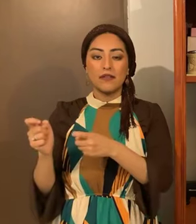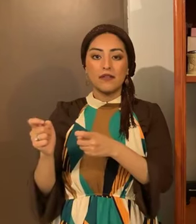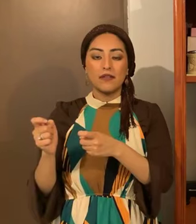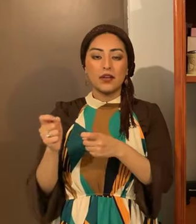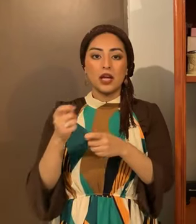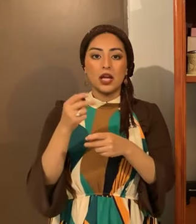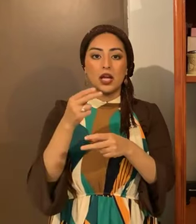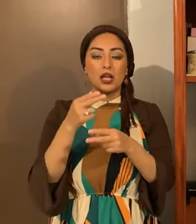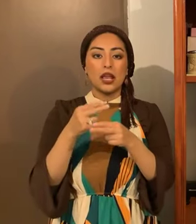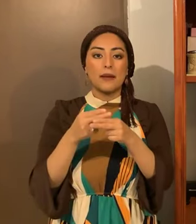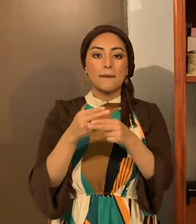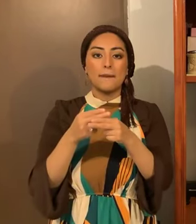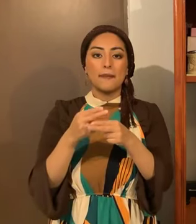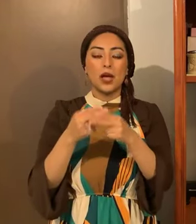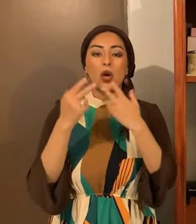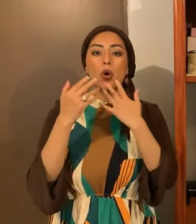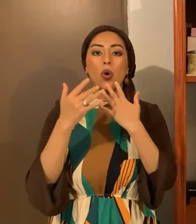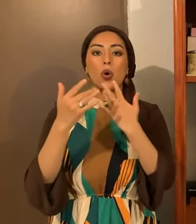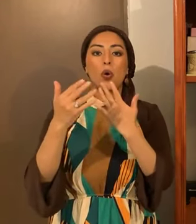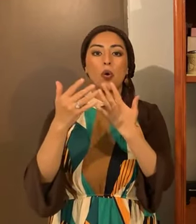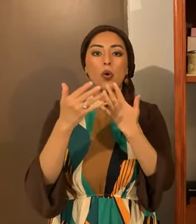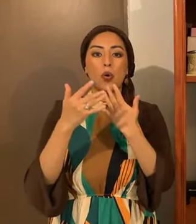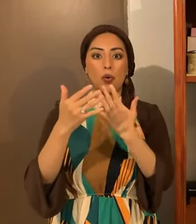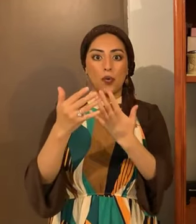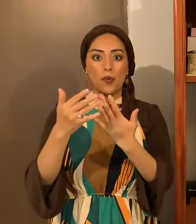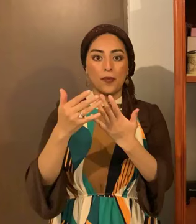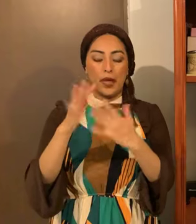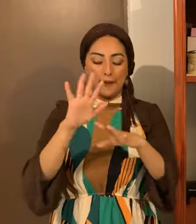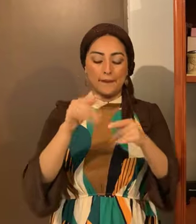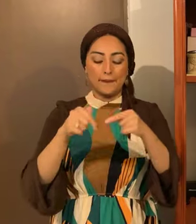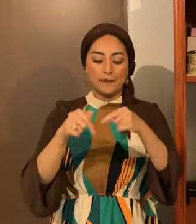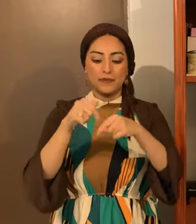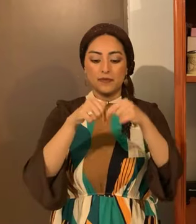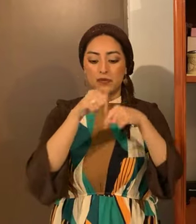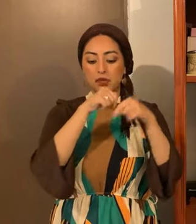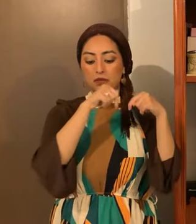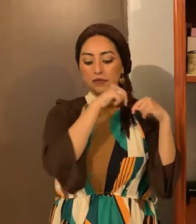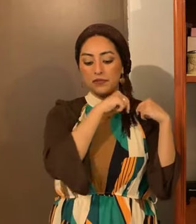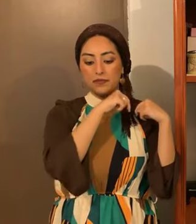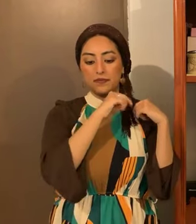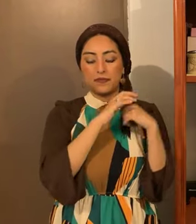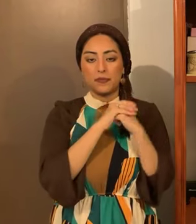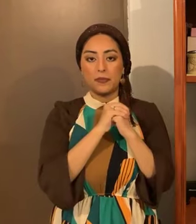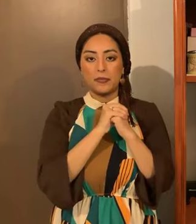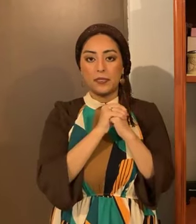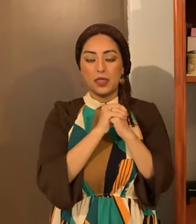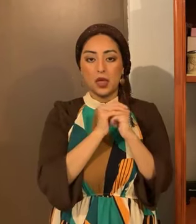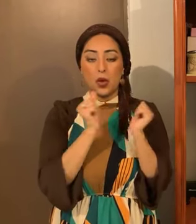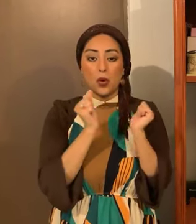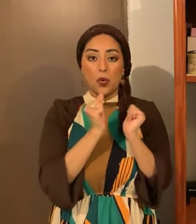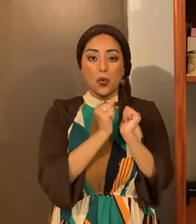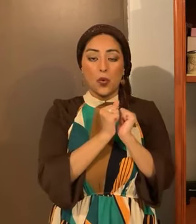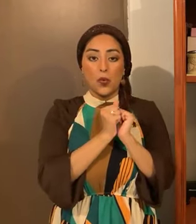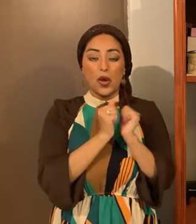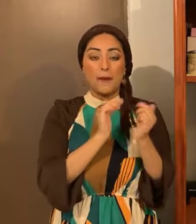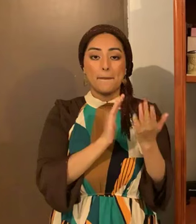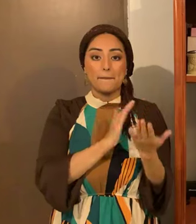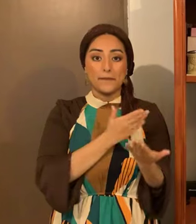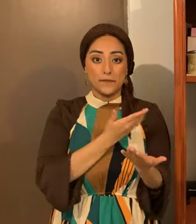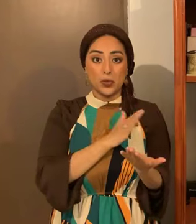los componentes. Ahora me regreso un poquito más atrás. Junto con los componentes musicales,